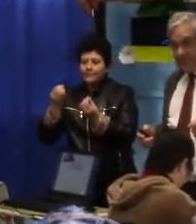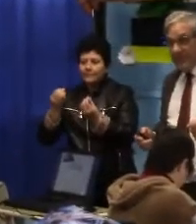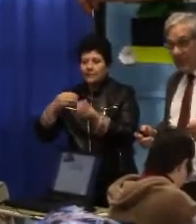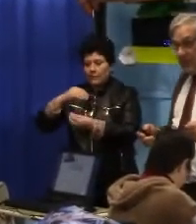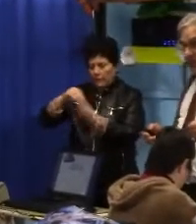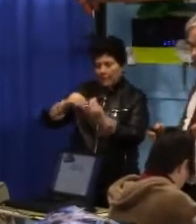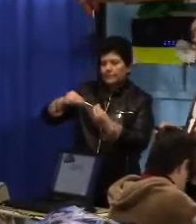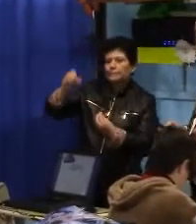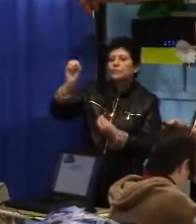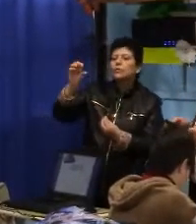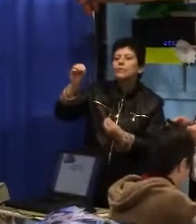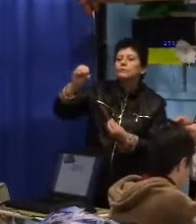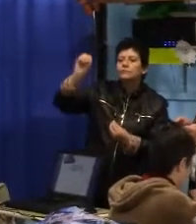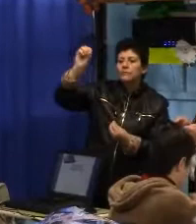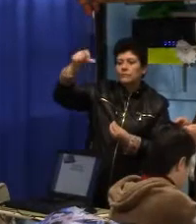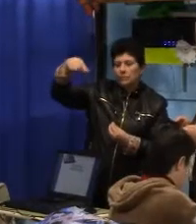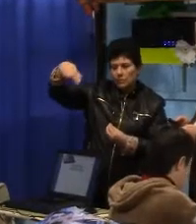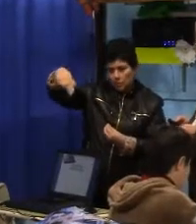Noé.